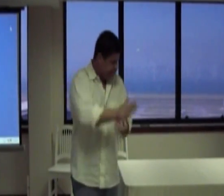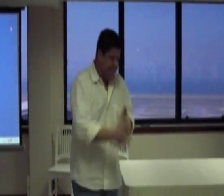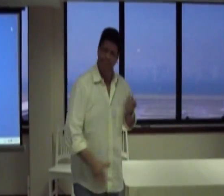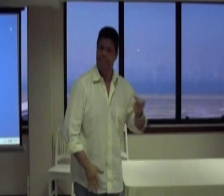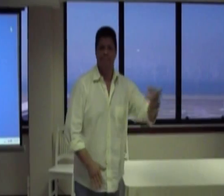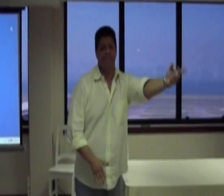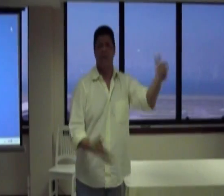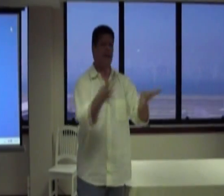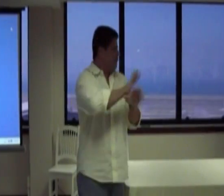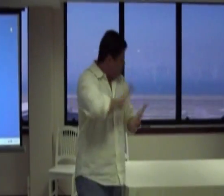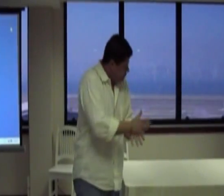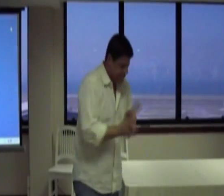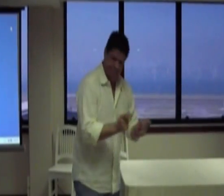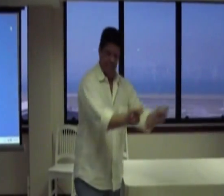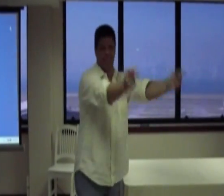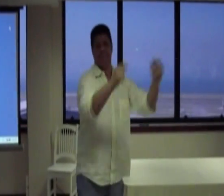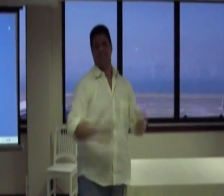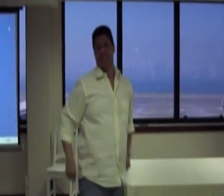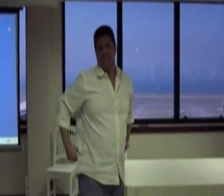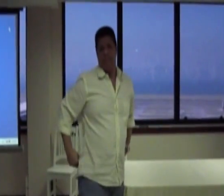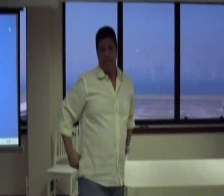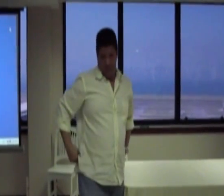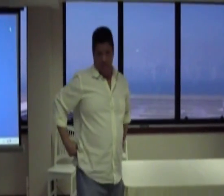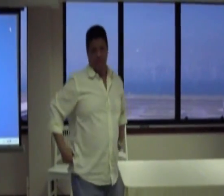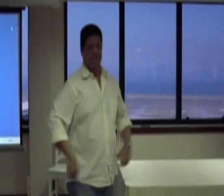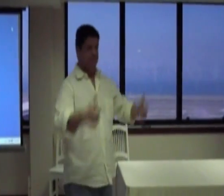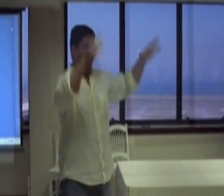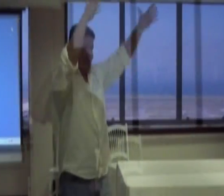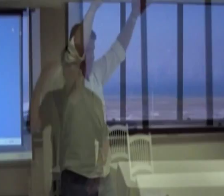Nós somos cidadãos e temos direitos, e por isso que a gente está aqui pleiteando por essa causa.